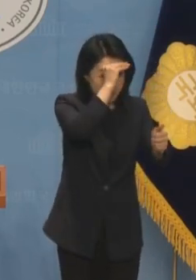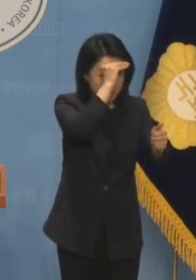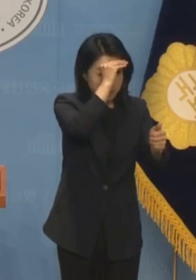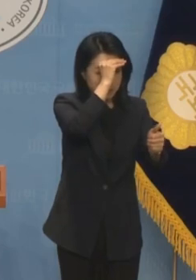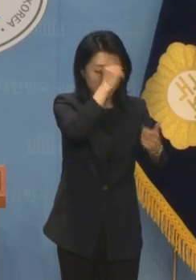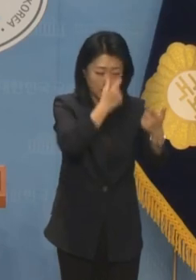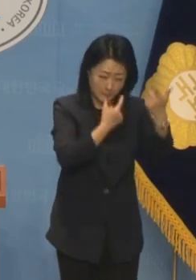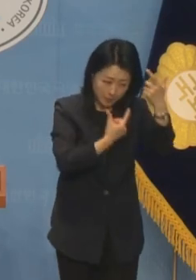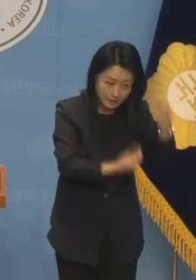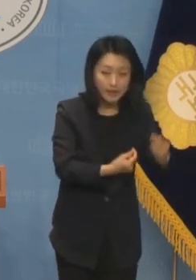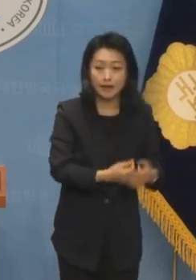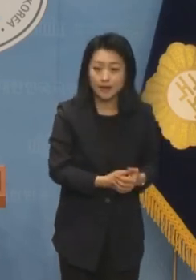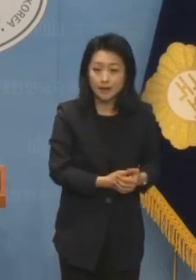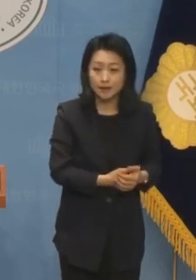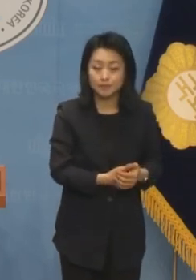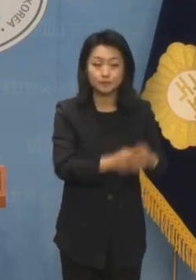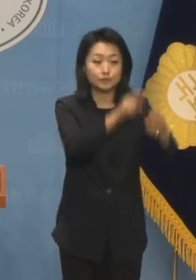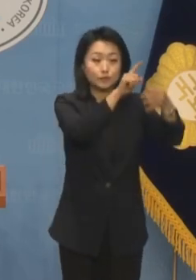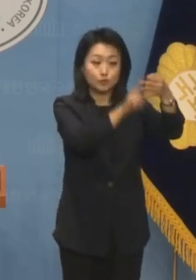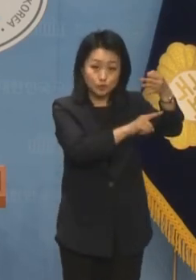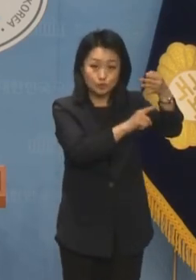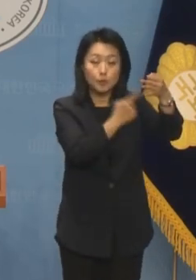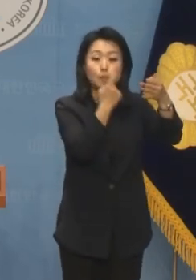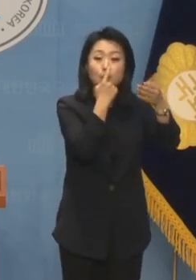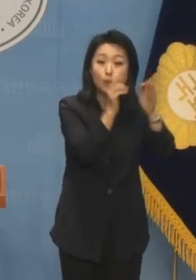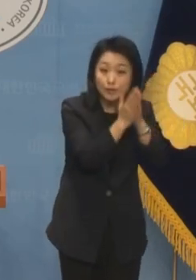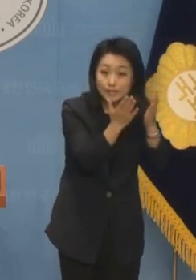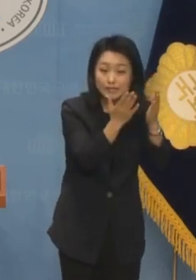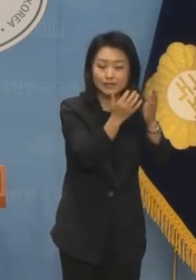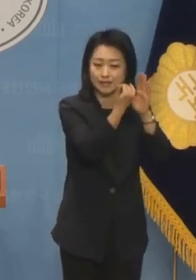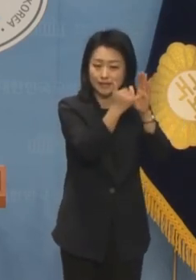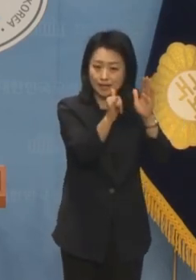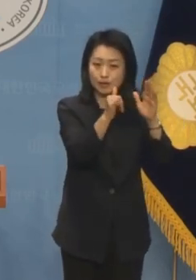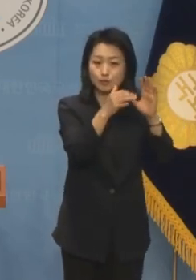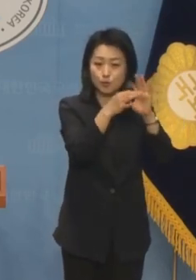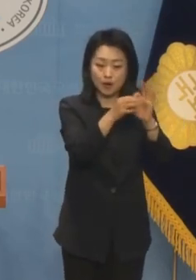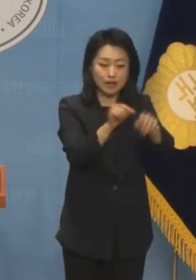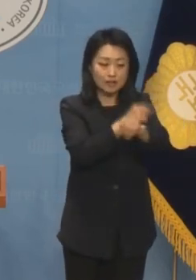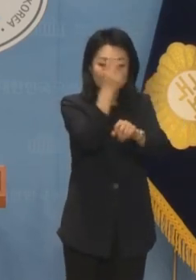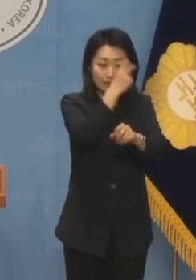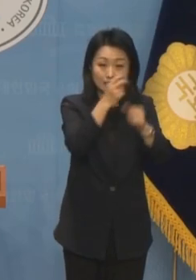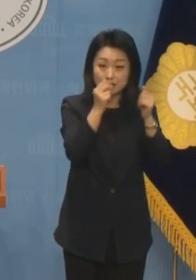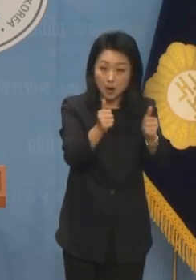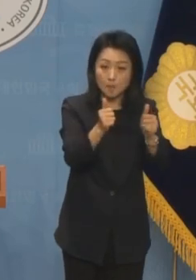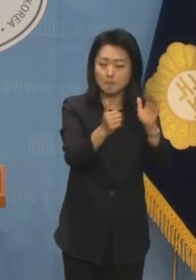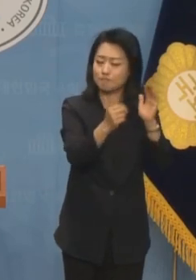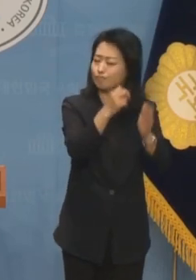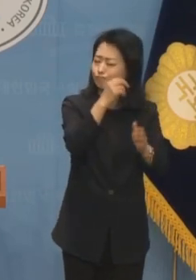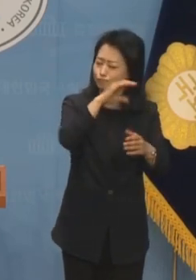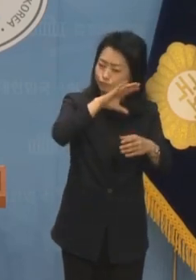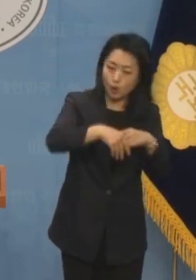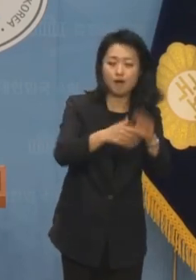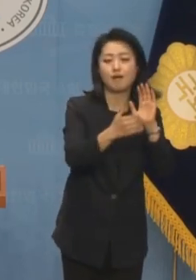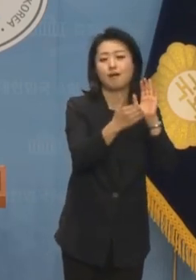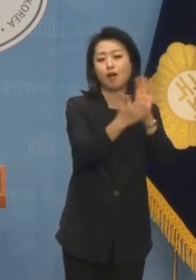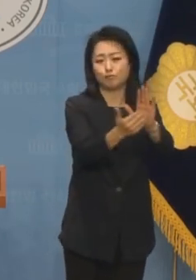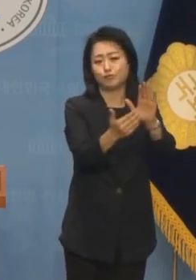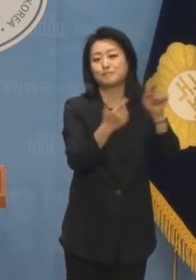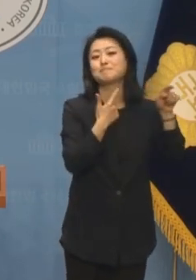대통령은 자신 혹은 가족 비리 관련 특검법에는 무조건 거부권을